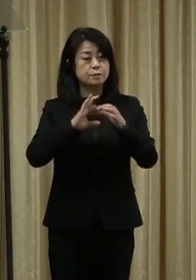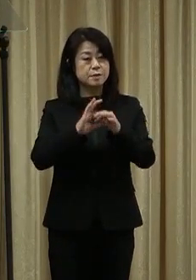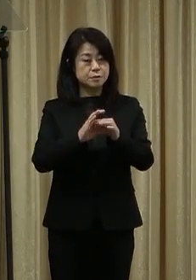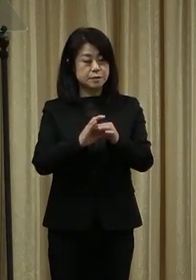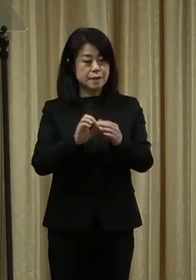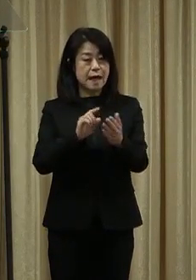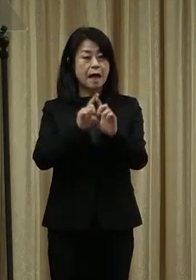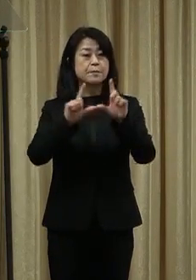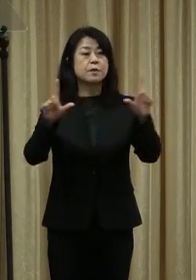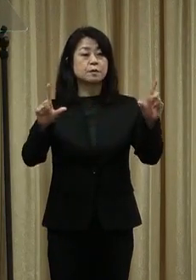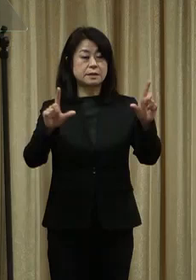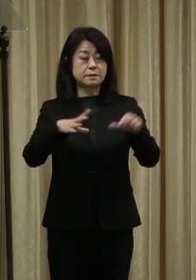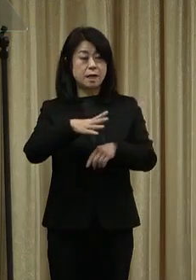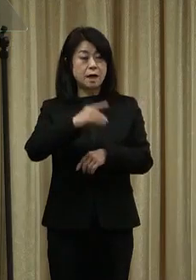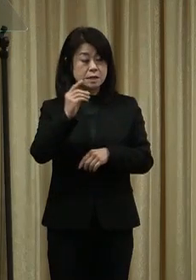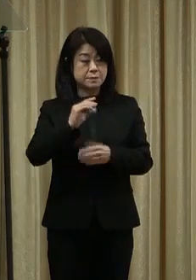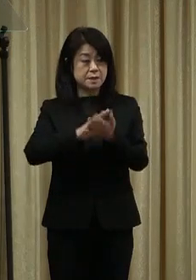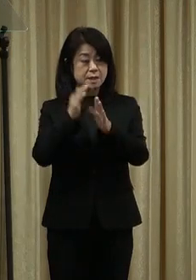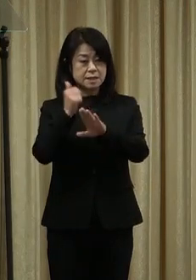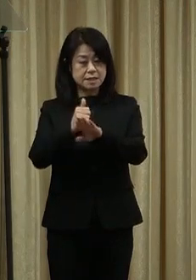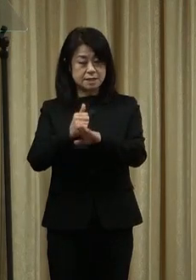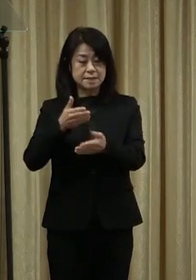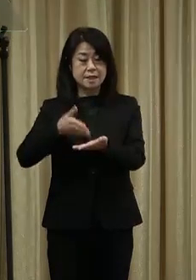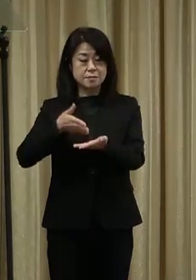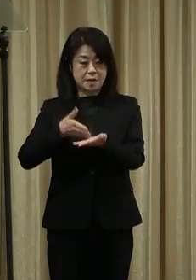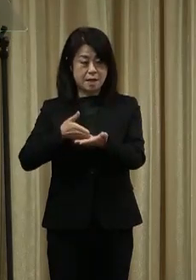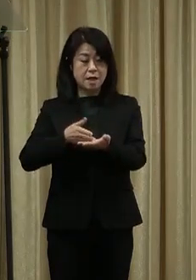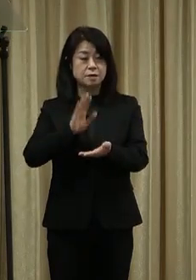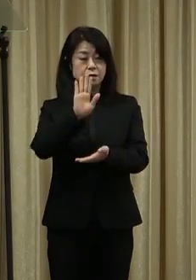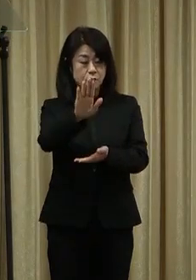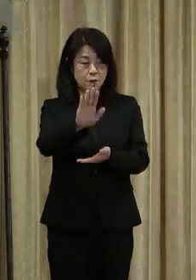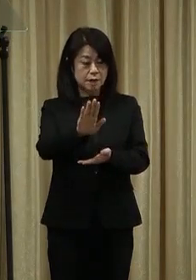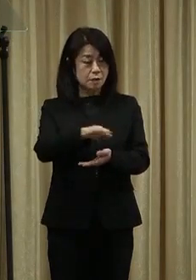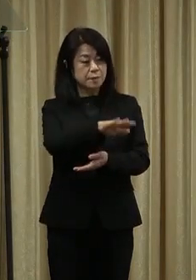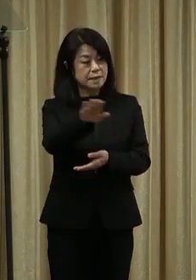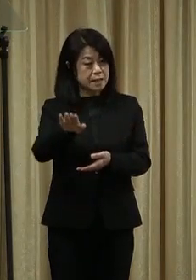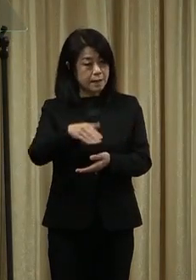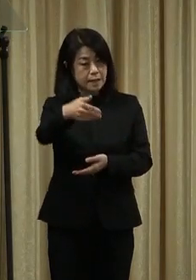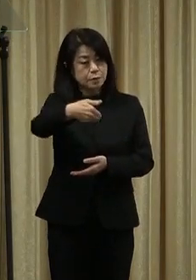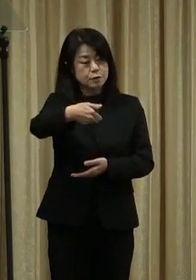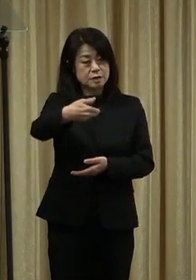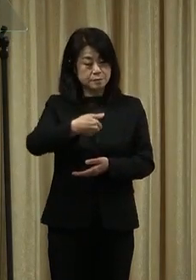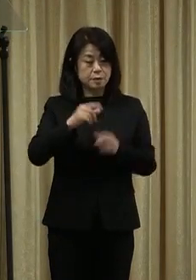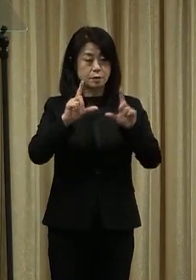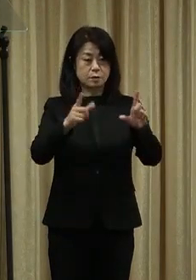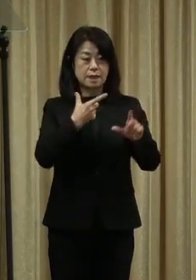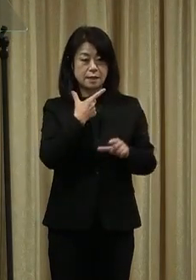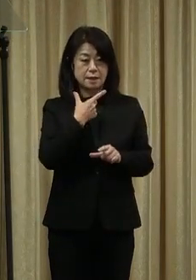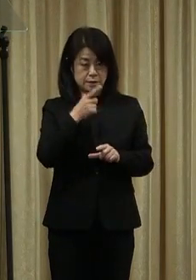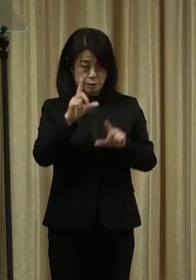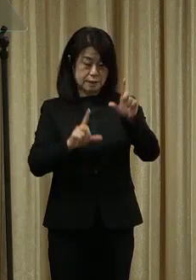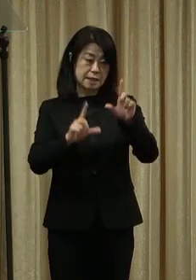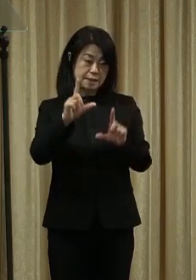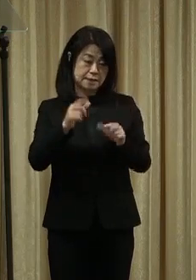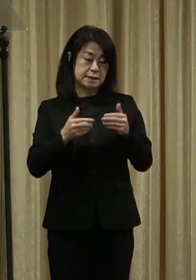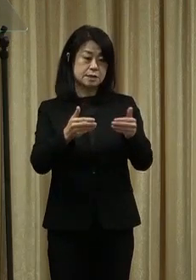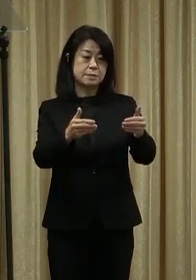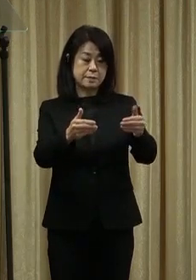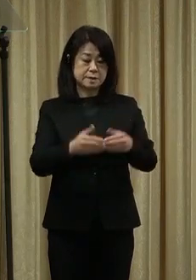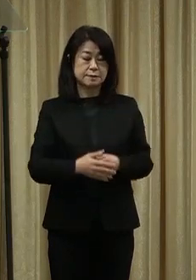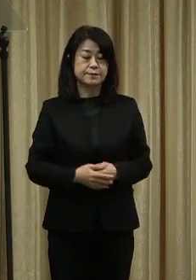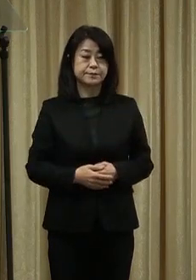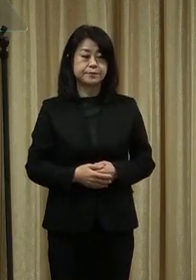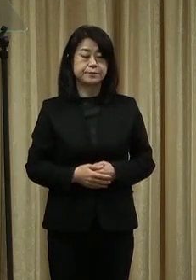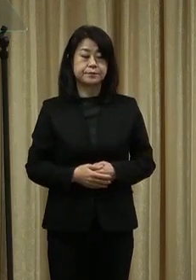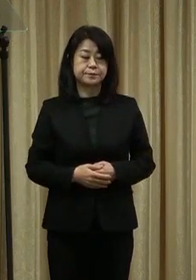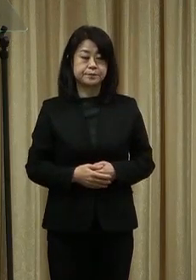行います。まずはじめに知事からご説明し、その後記者の皆さんからのご質問にお答えする形で進めさせてい